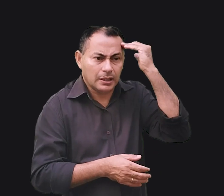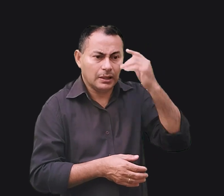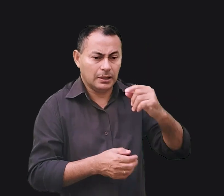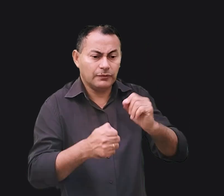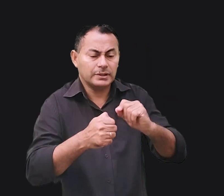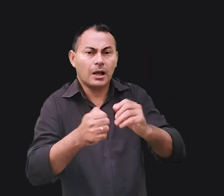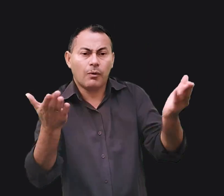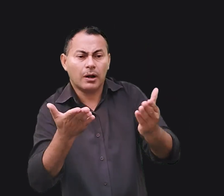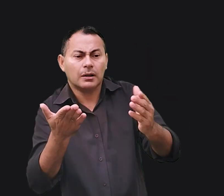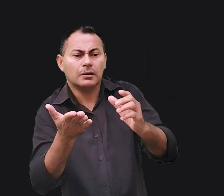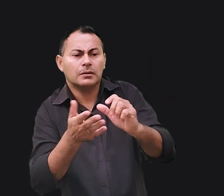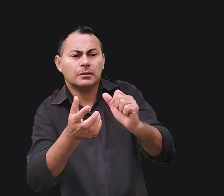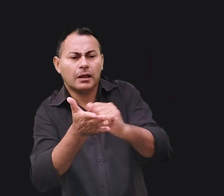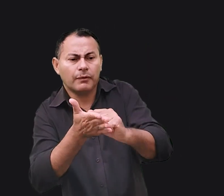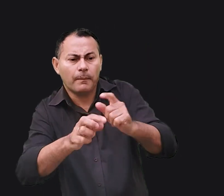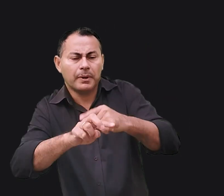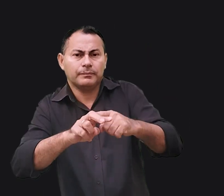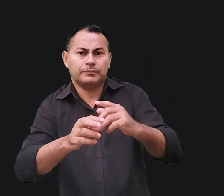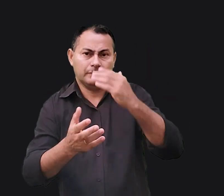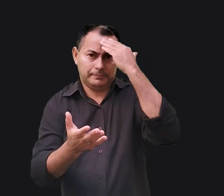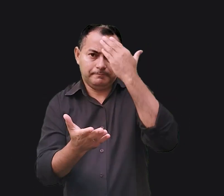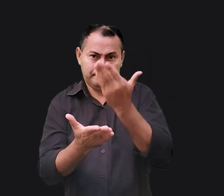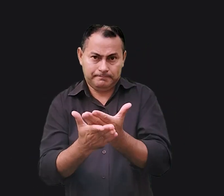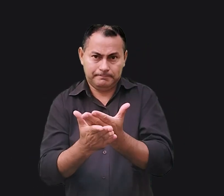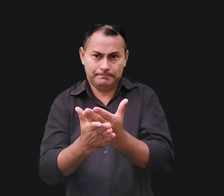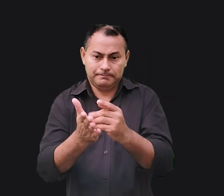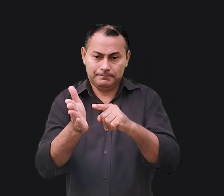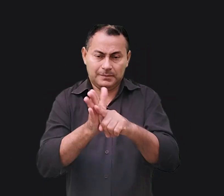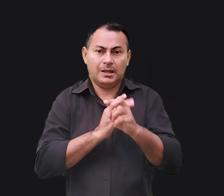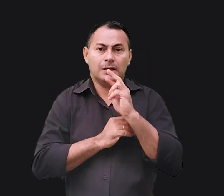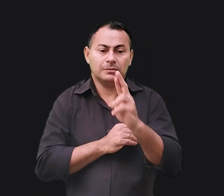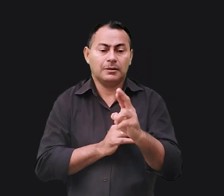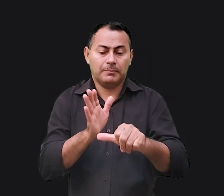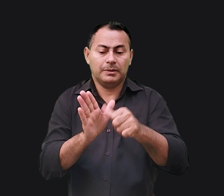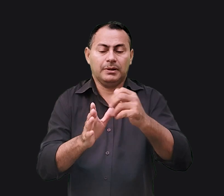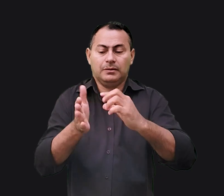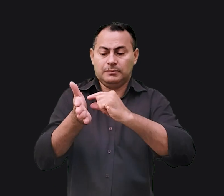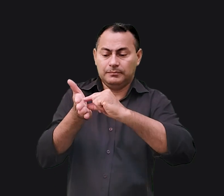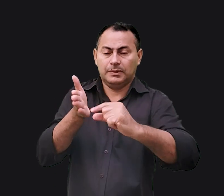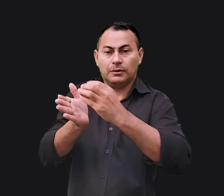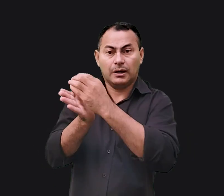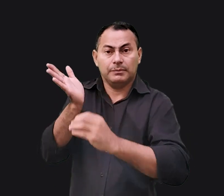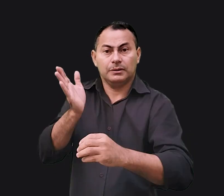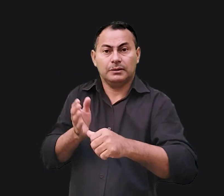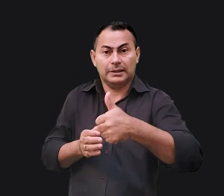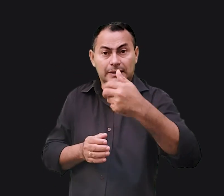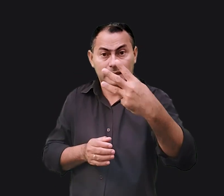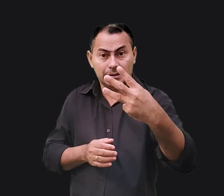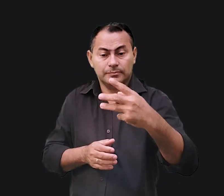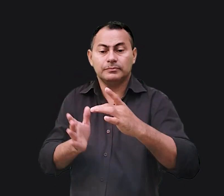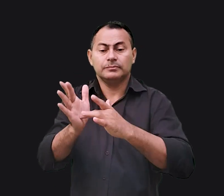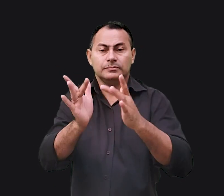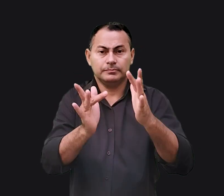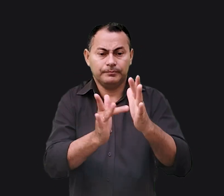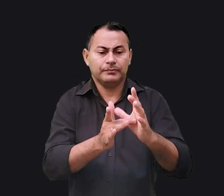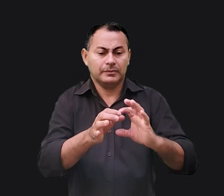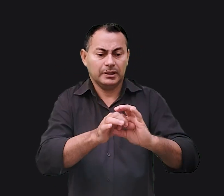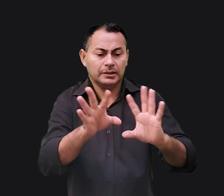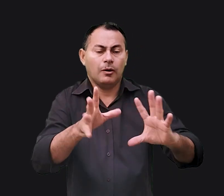que lhes fiz? Creio que esta pergunta tenha sido respondida no primeiro versículo do capítulo 13. Jesus deixaria o